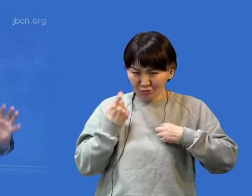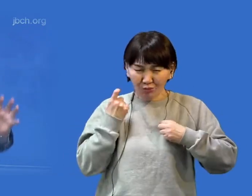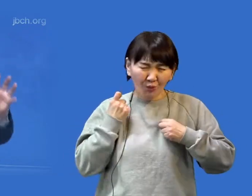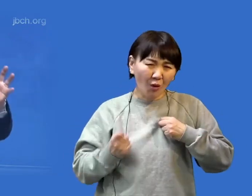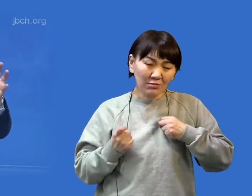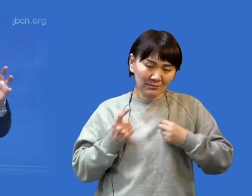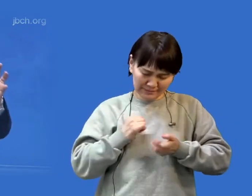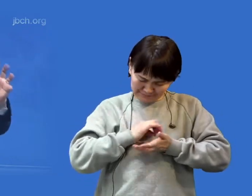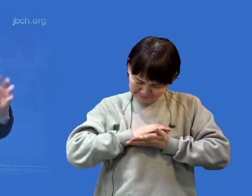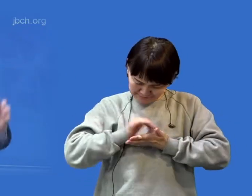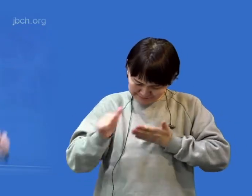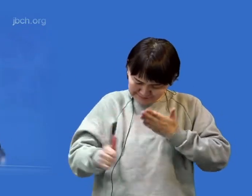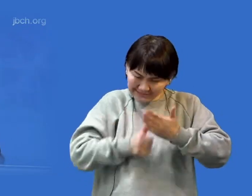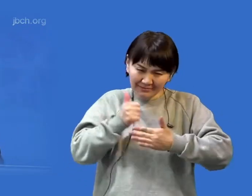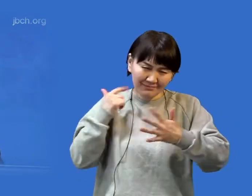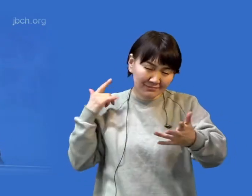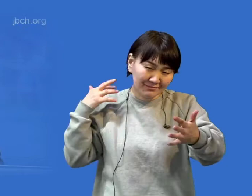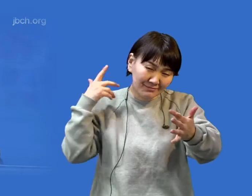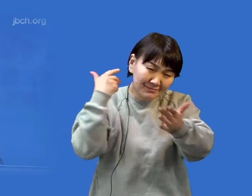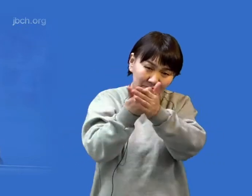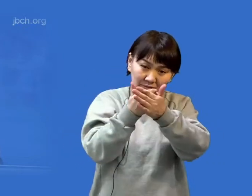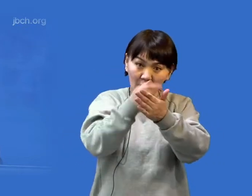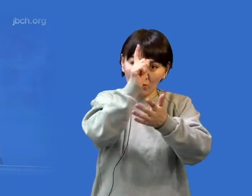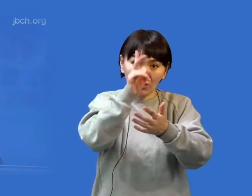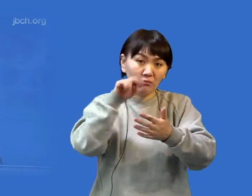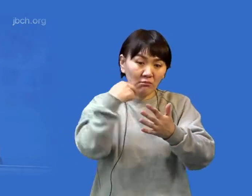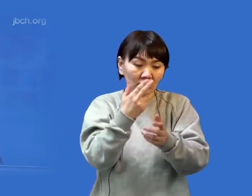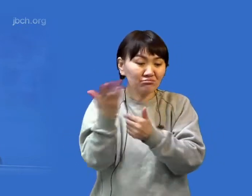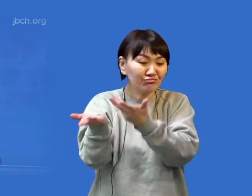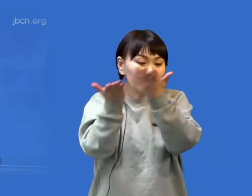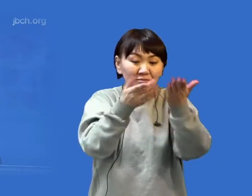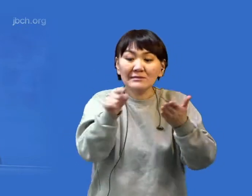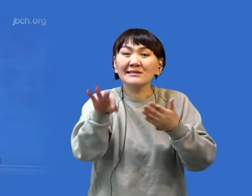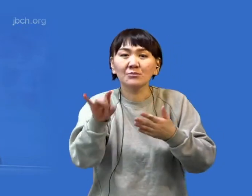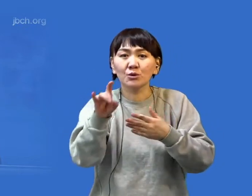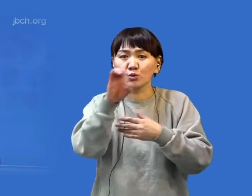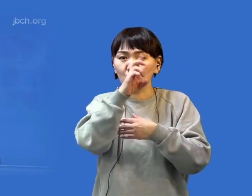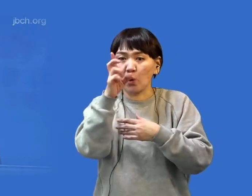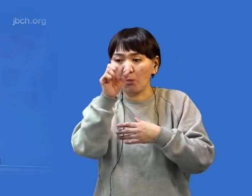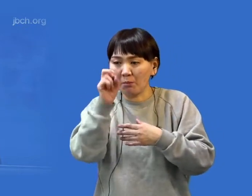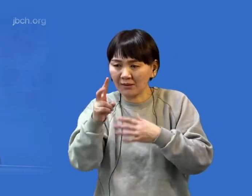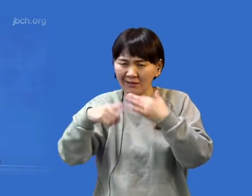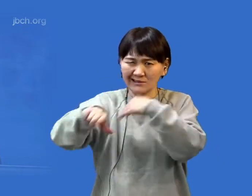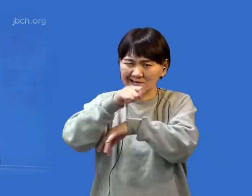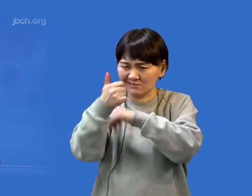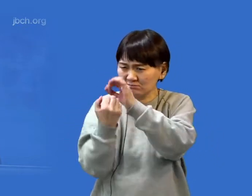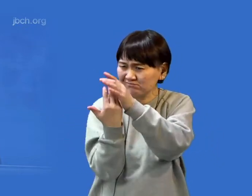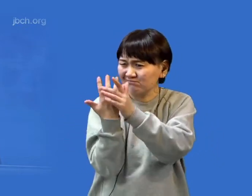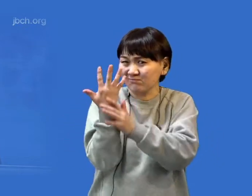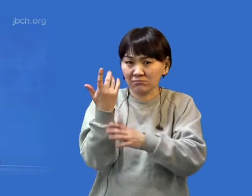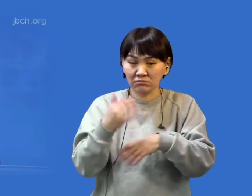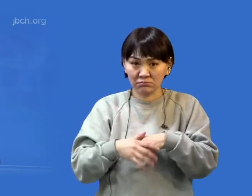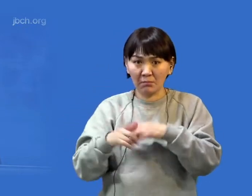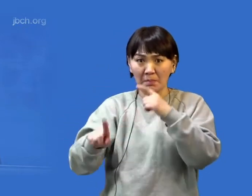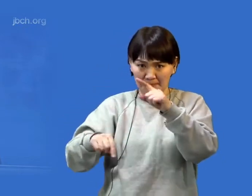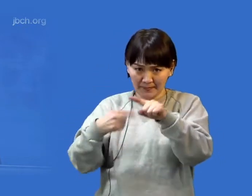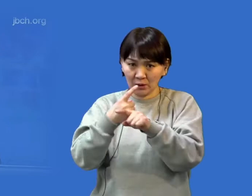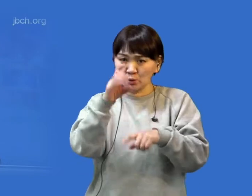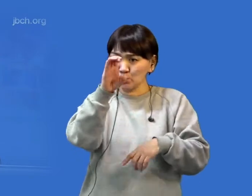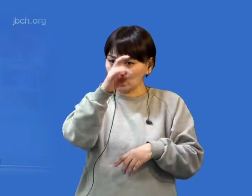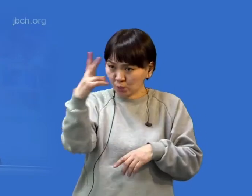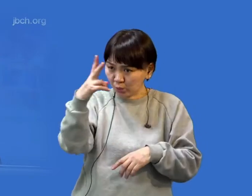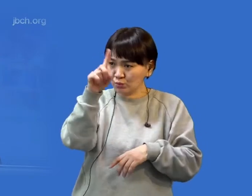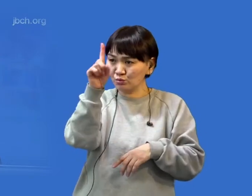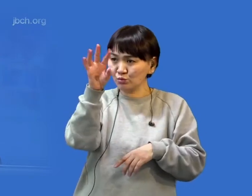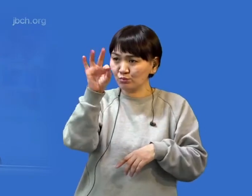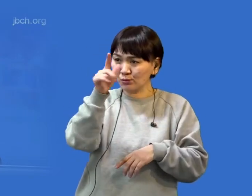өгөхийг Сүү бал урсан нутаг гэв үстэй. Үгүй. Газар л бол газар л үстэй. Дээрээс нь эн чинь сүү зүгийн бал